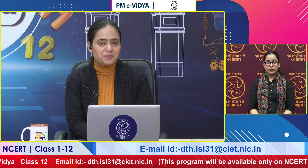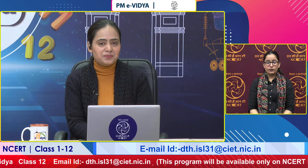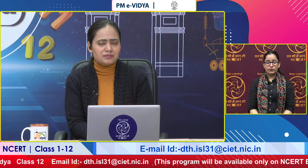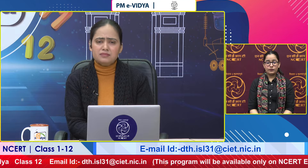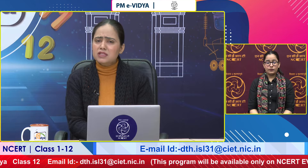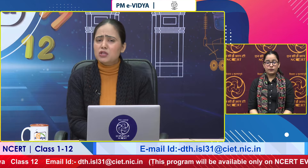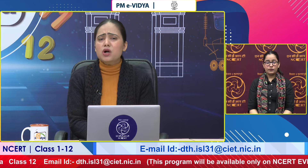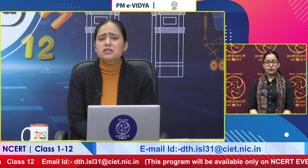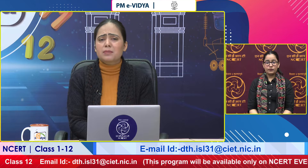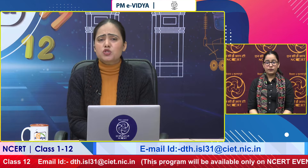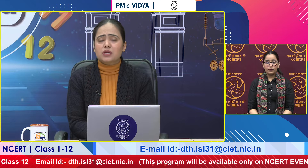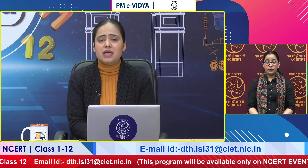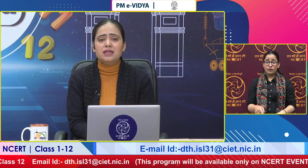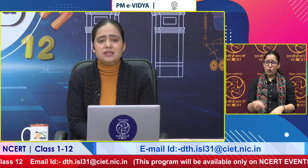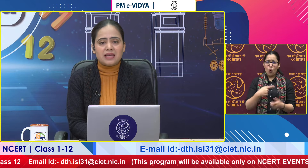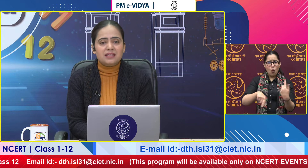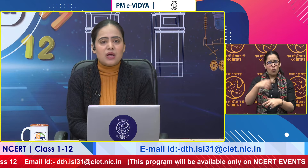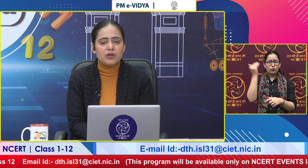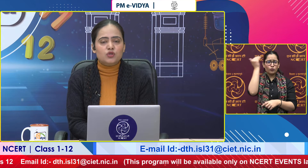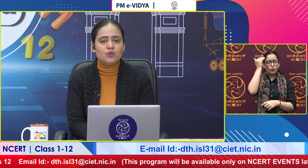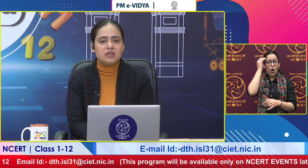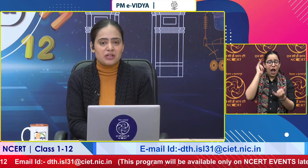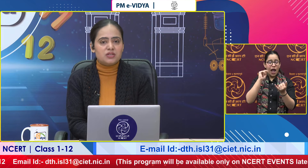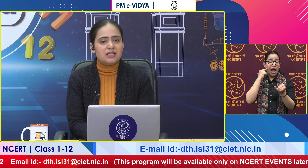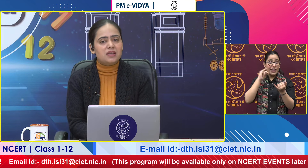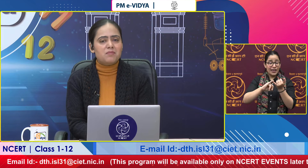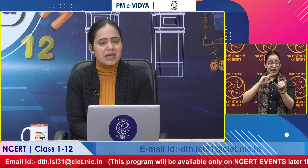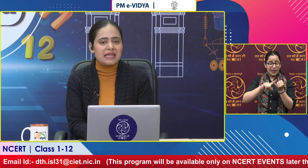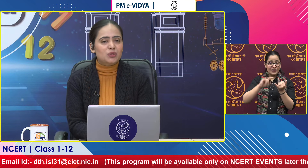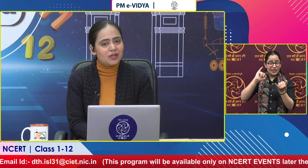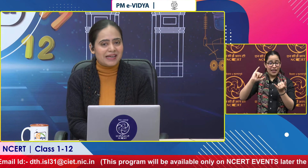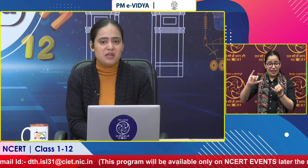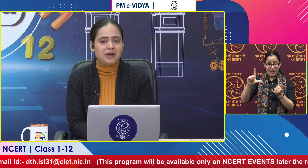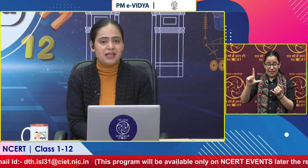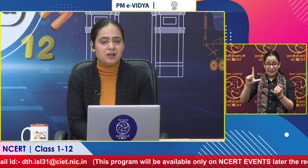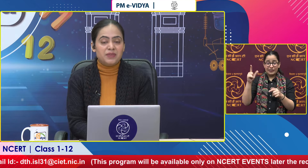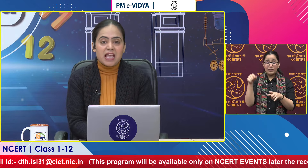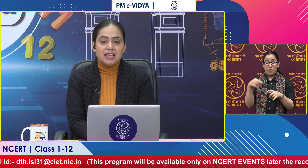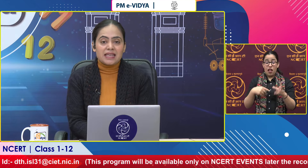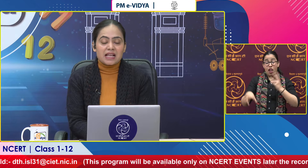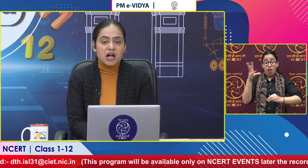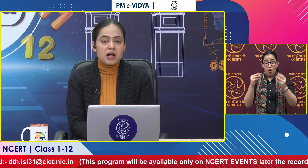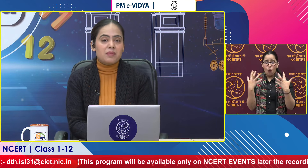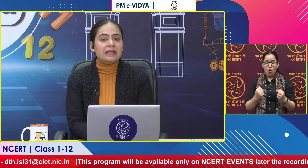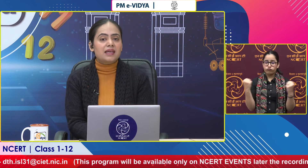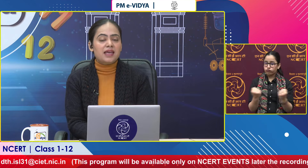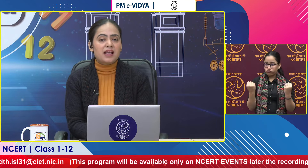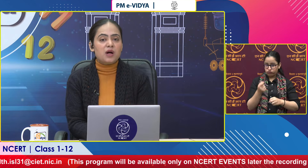dth.isl31@cit.nic.in। ये तो हम समझ चुके हैं कि साइन लैंग्वेज को समझने के लिए मेहनत तो करनी पड़ेगी, लेकिन अब हम आते हैं